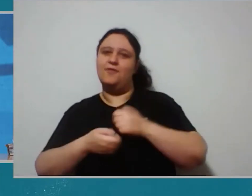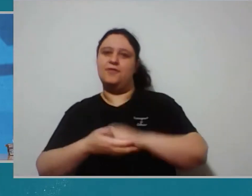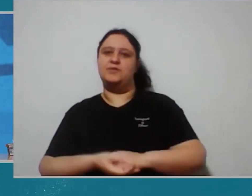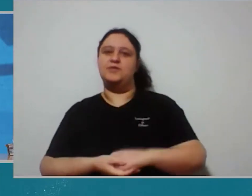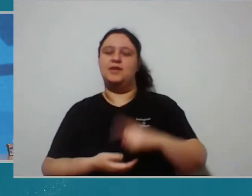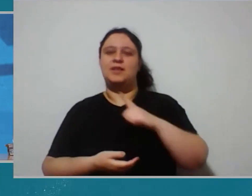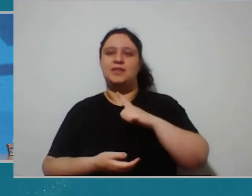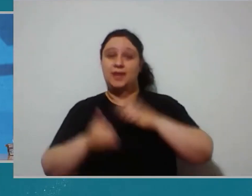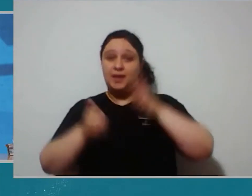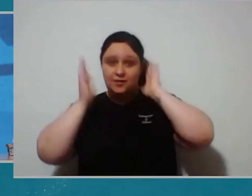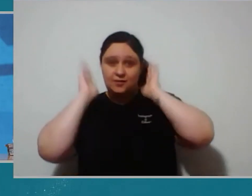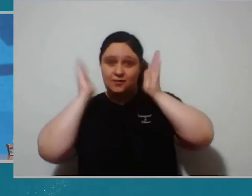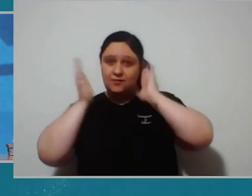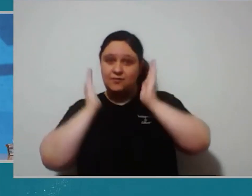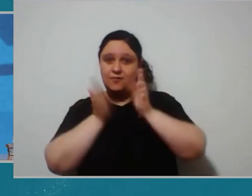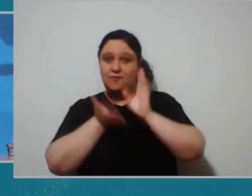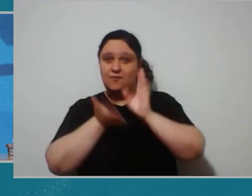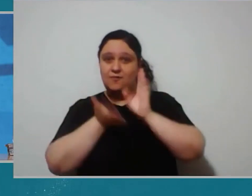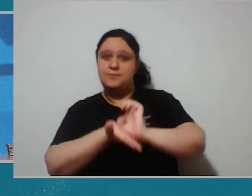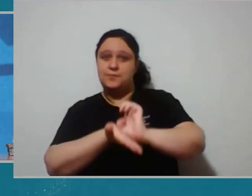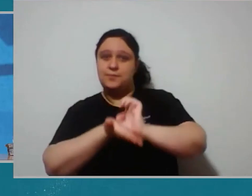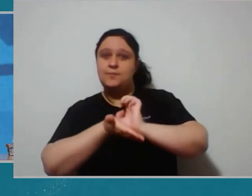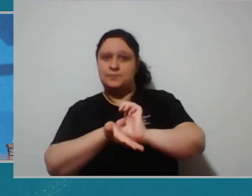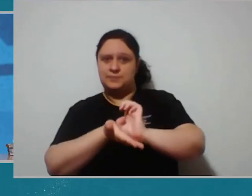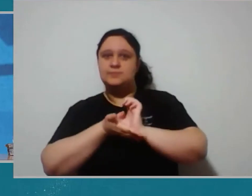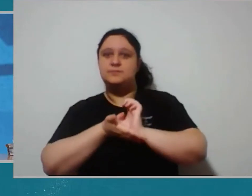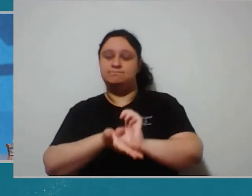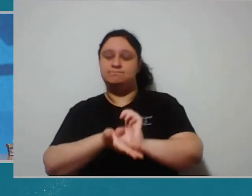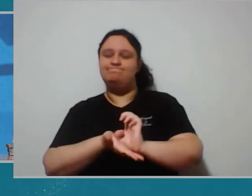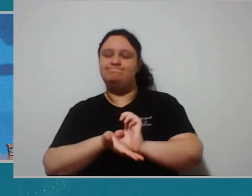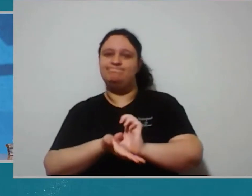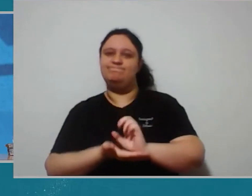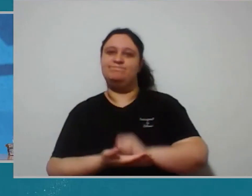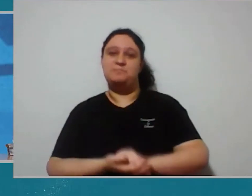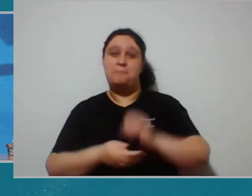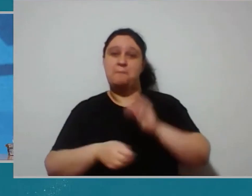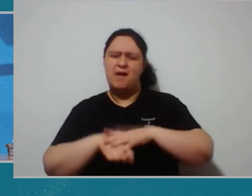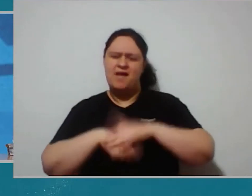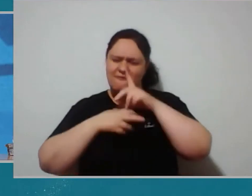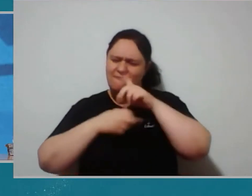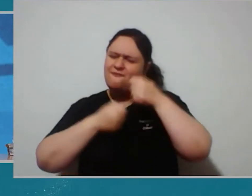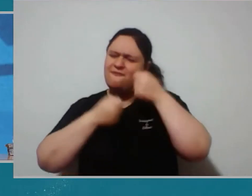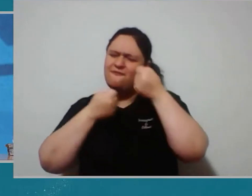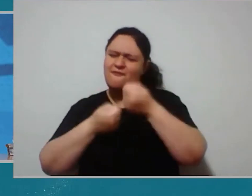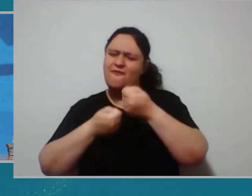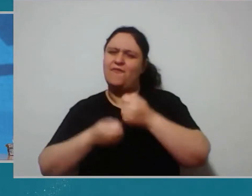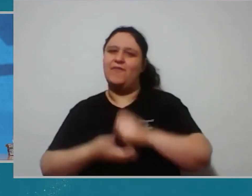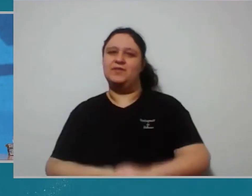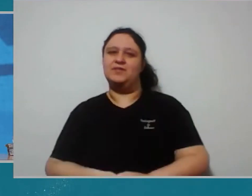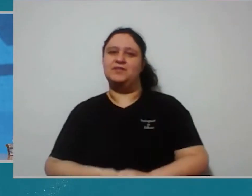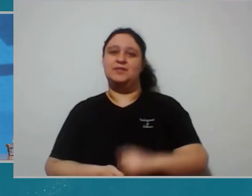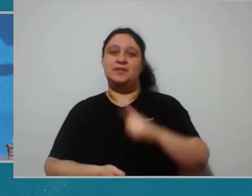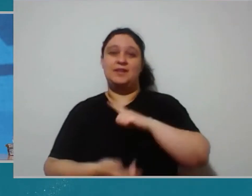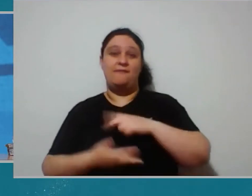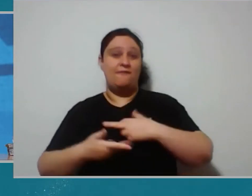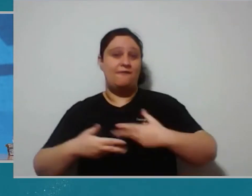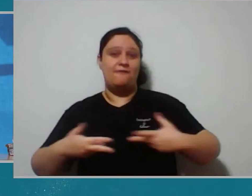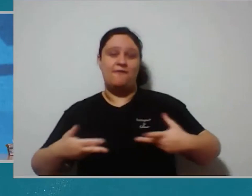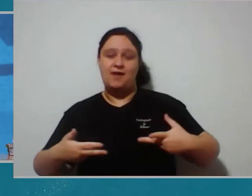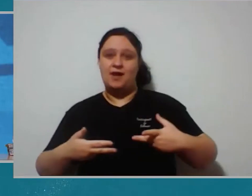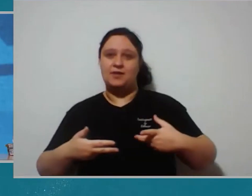a comportagem dinâmica turbinado, né? Que temos a mais o quê? Avança